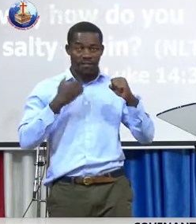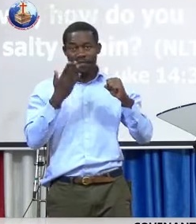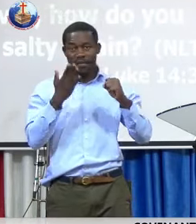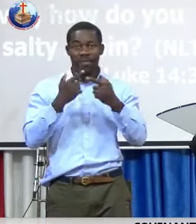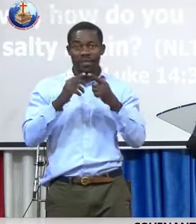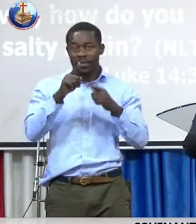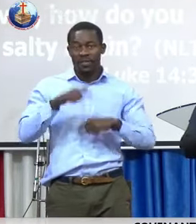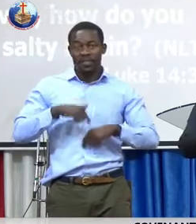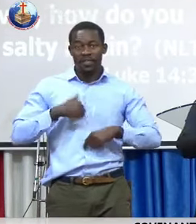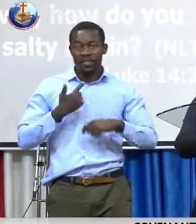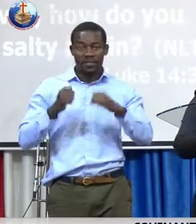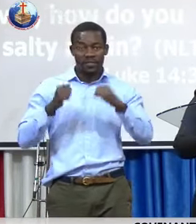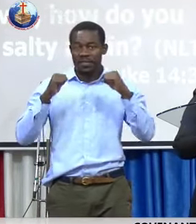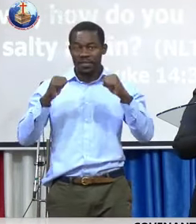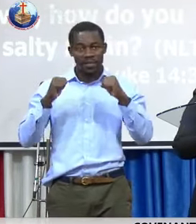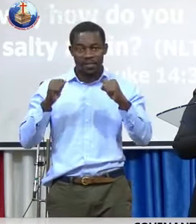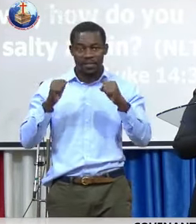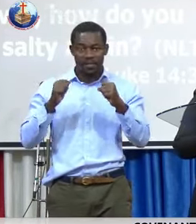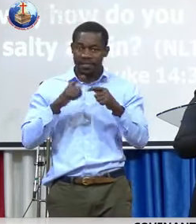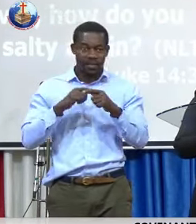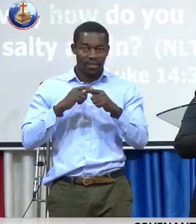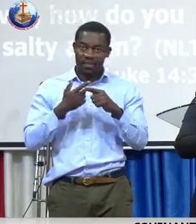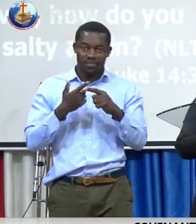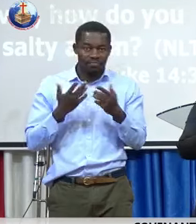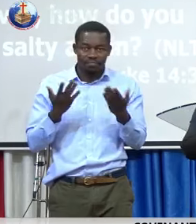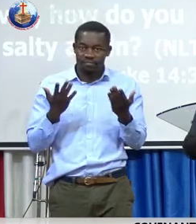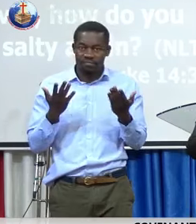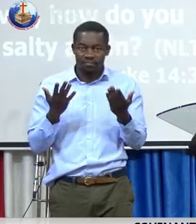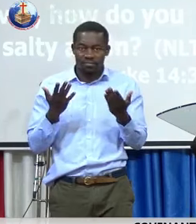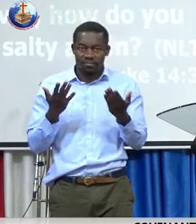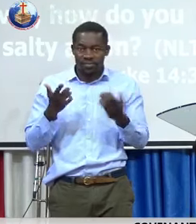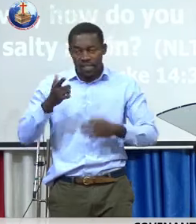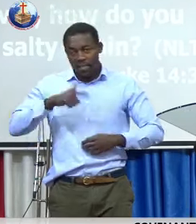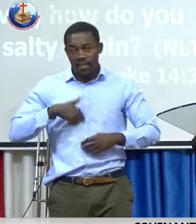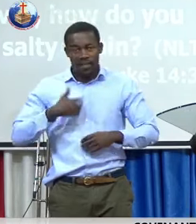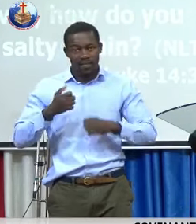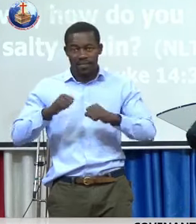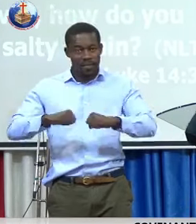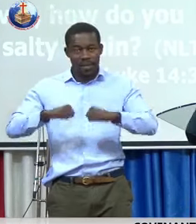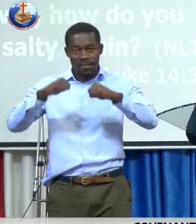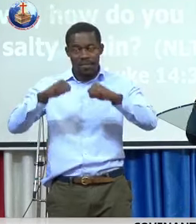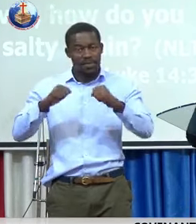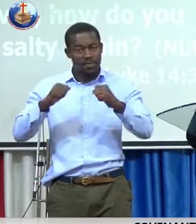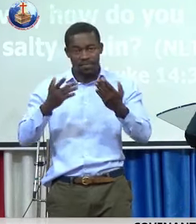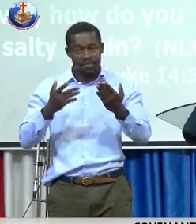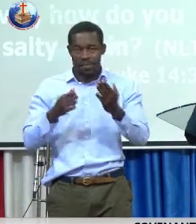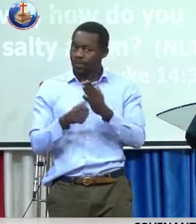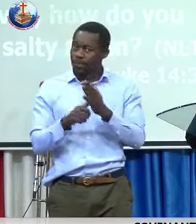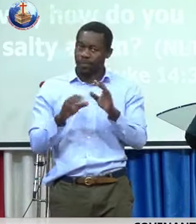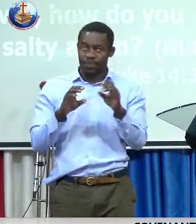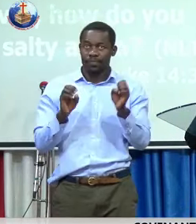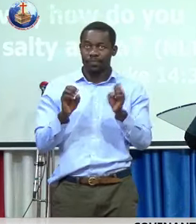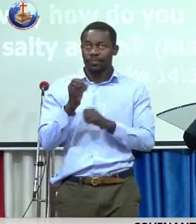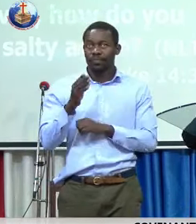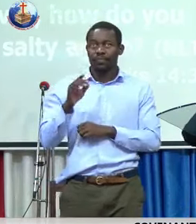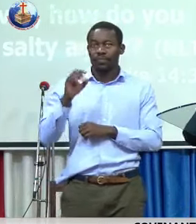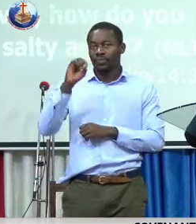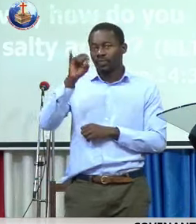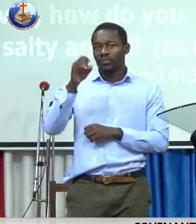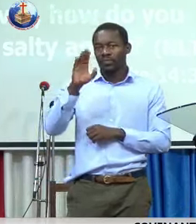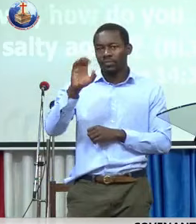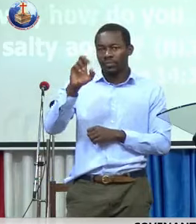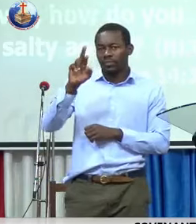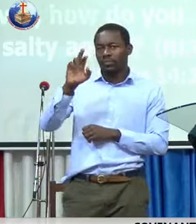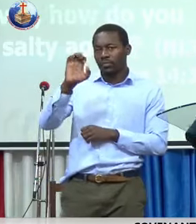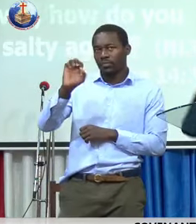ulimwengu ambao unaaminia uwezo wake na mienendo yake. Jeremiah 17:7 encourages us that